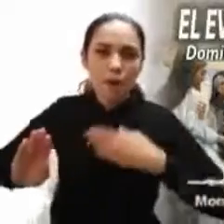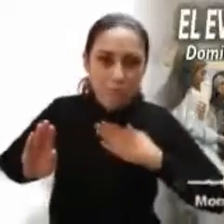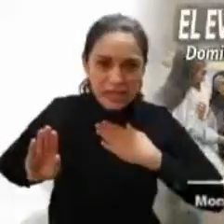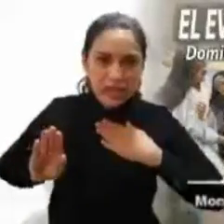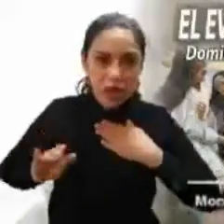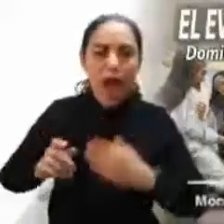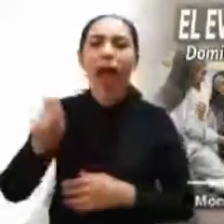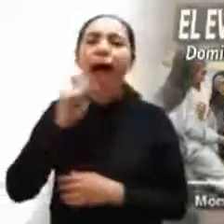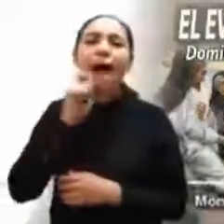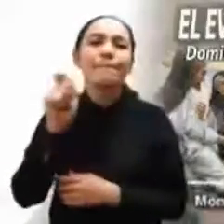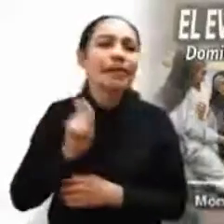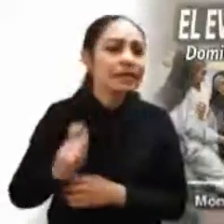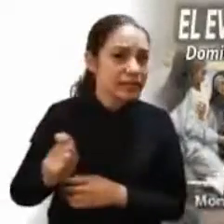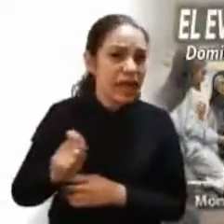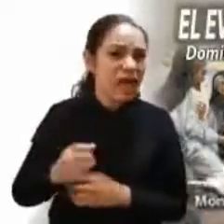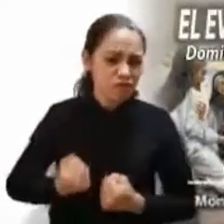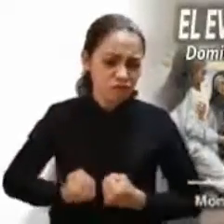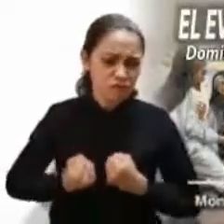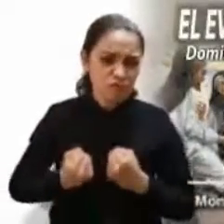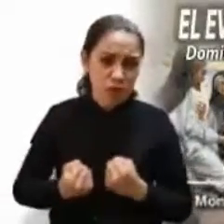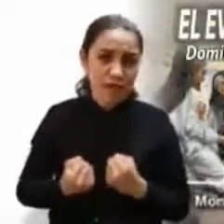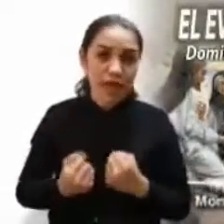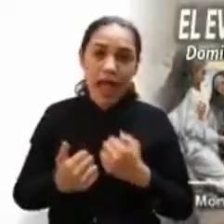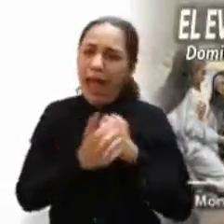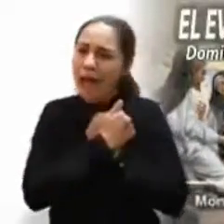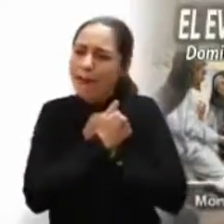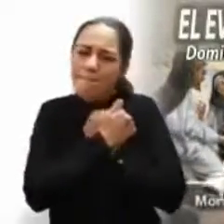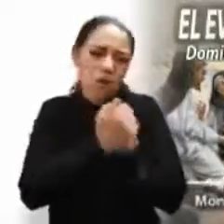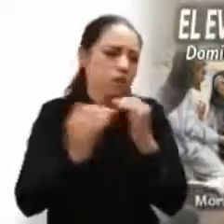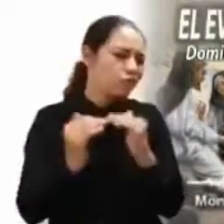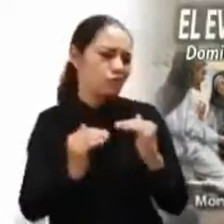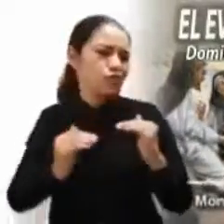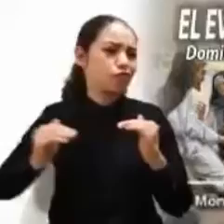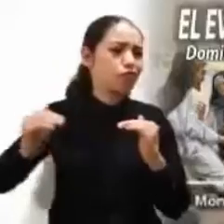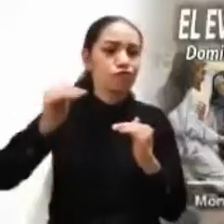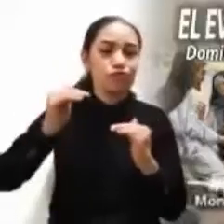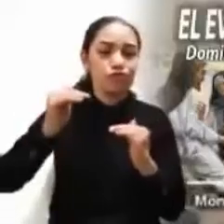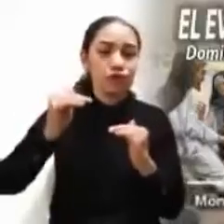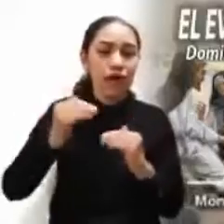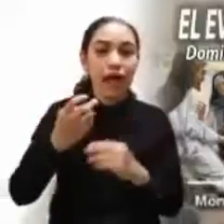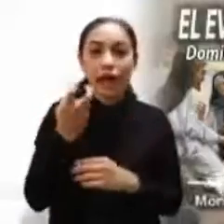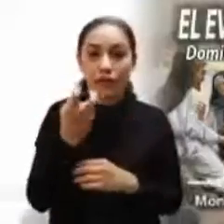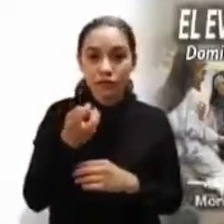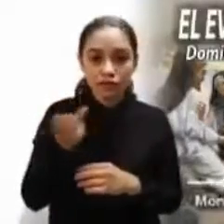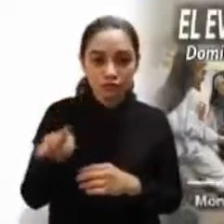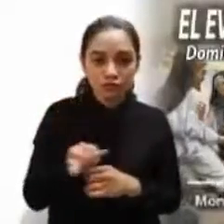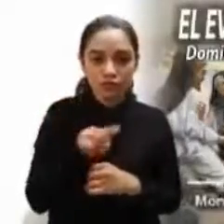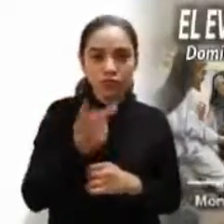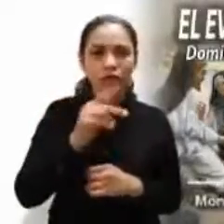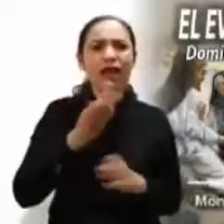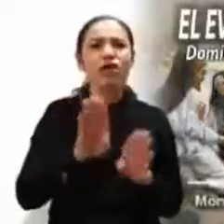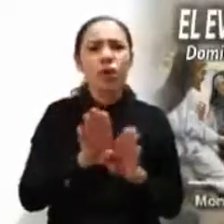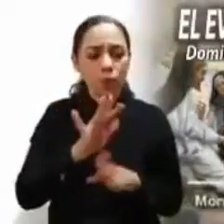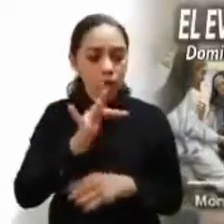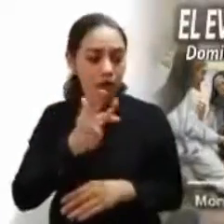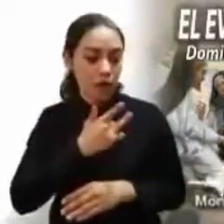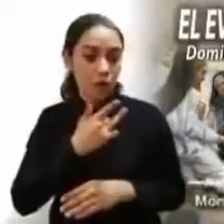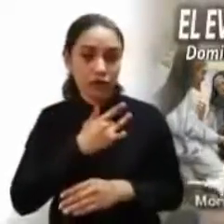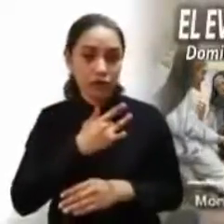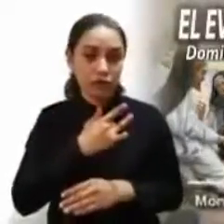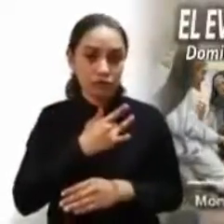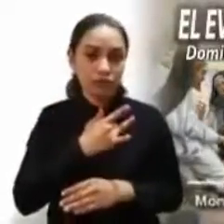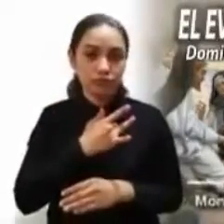sin condiciones y el amor a toda prueba. Es una pregunta al corazón que no se puede evadir.